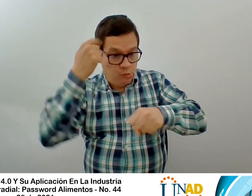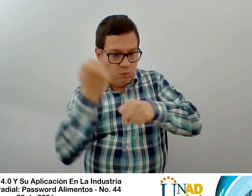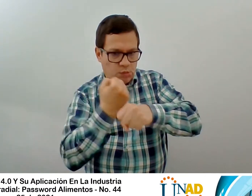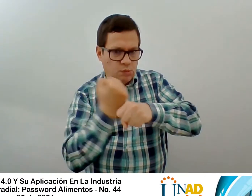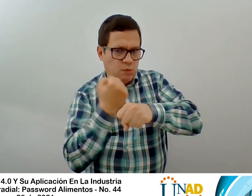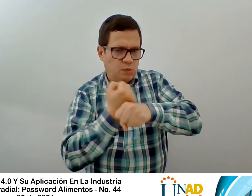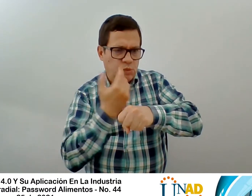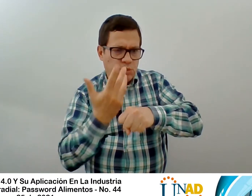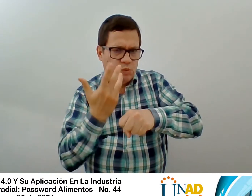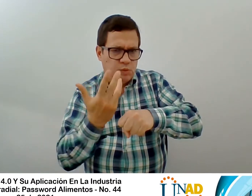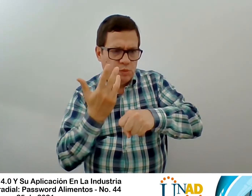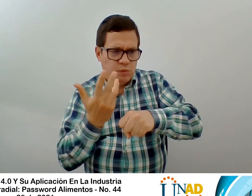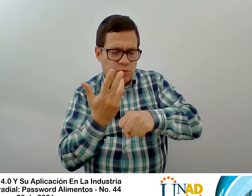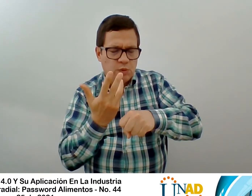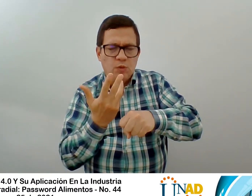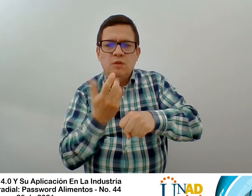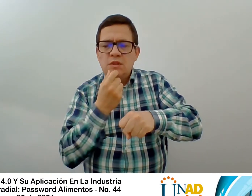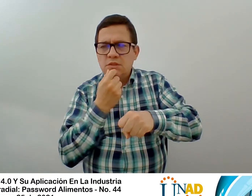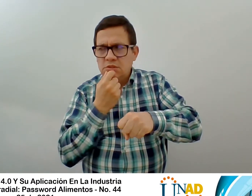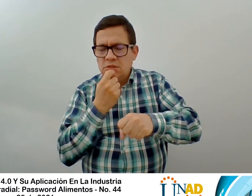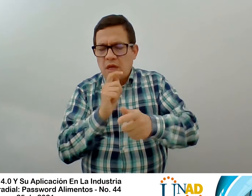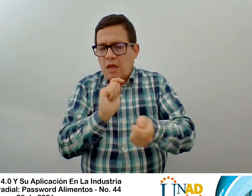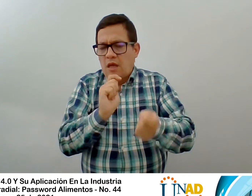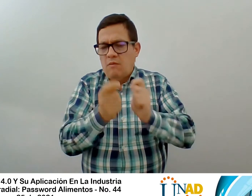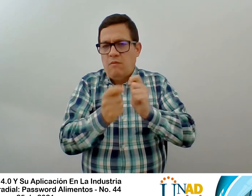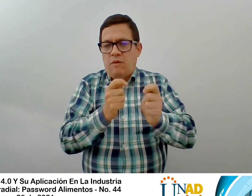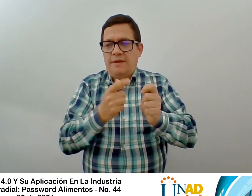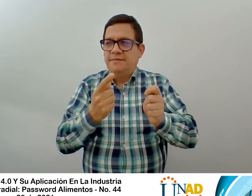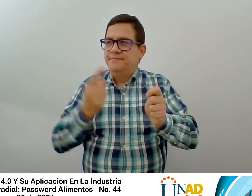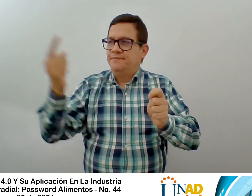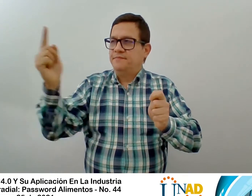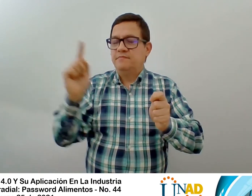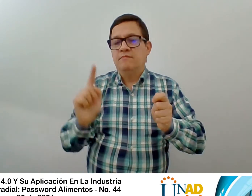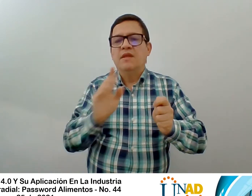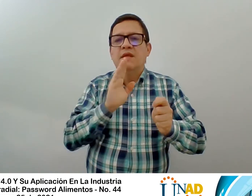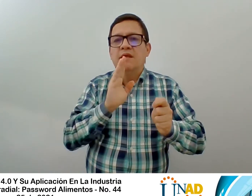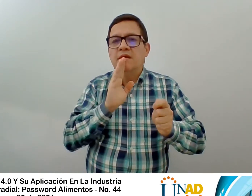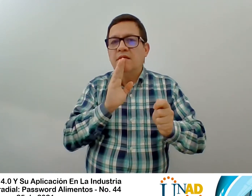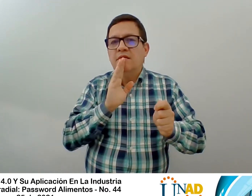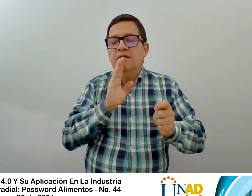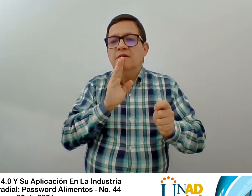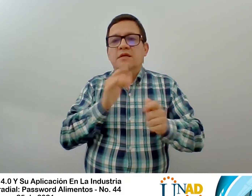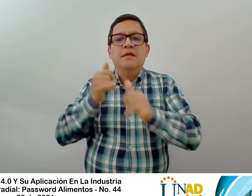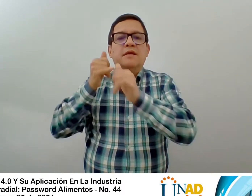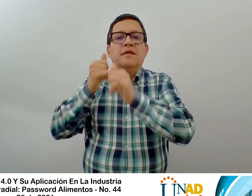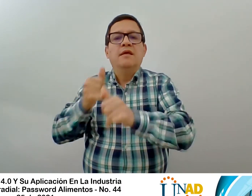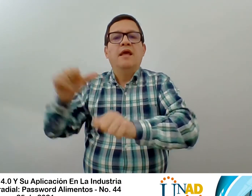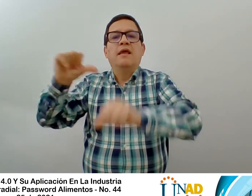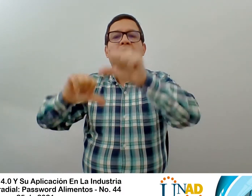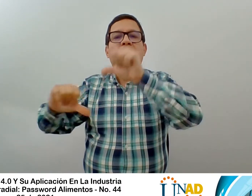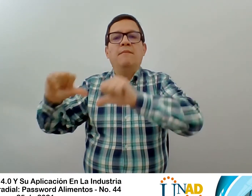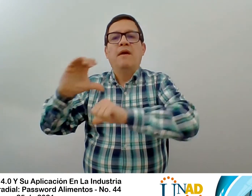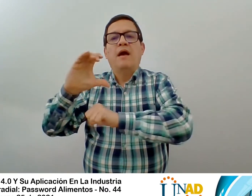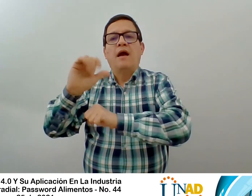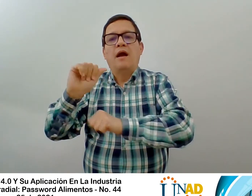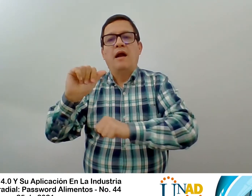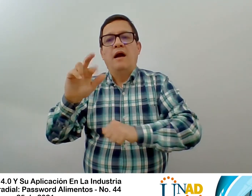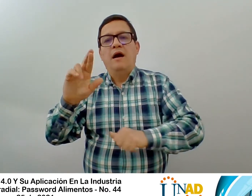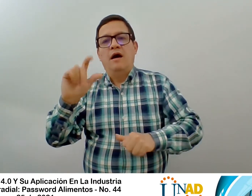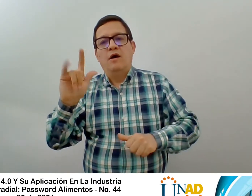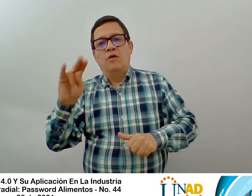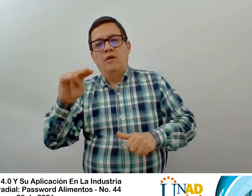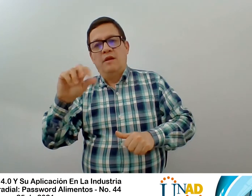apunta a dicha reconfiguración, y precisamente para hablar de esto nos acompaña desde la ciudad de Bogotá Carolina